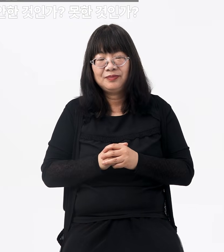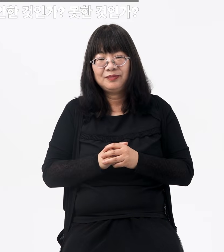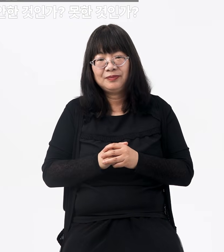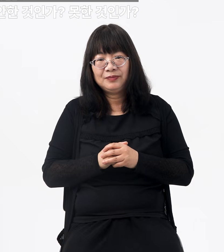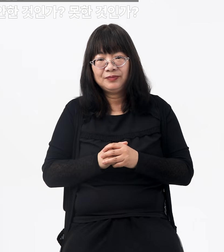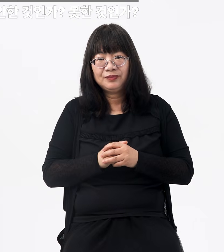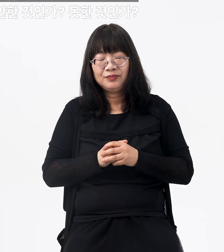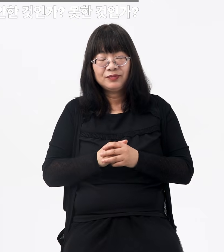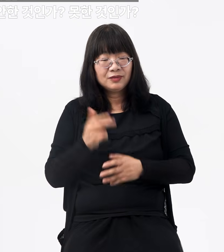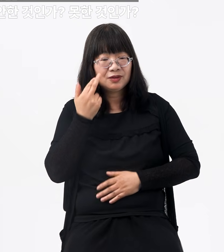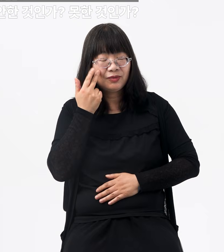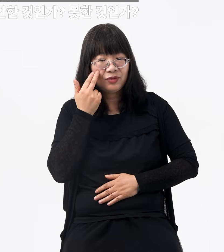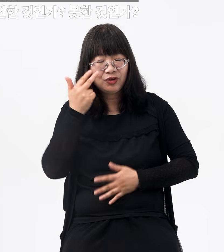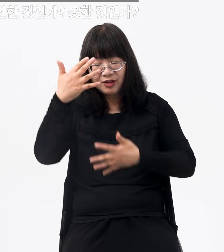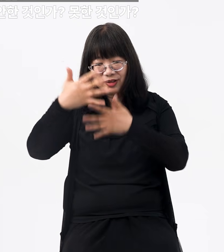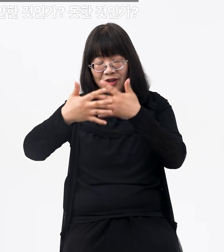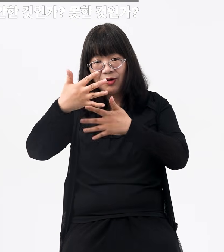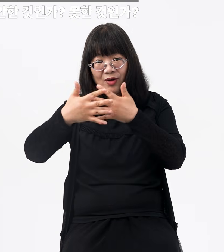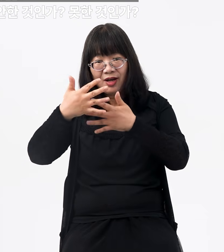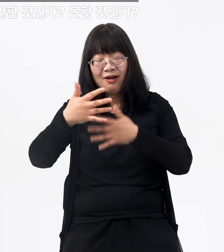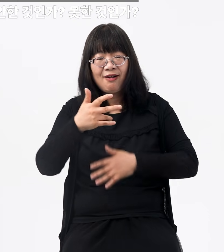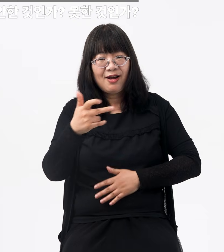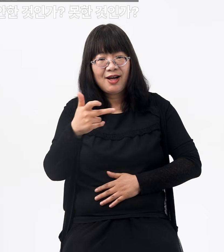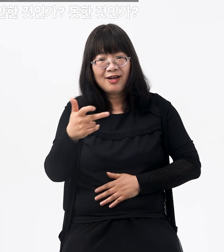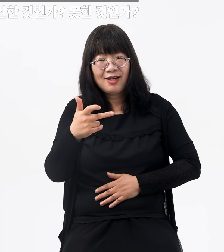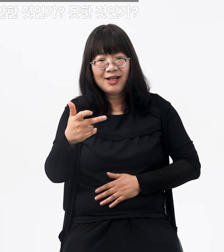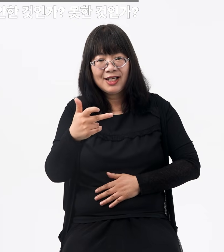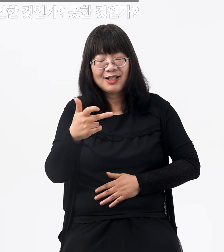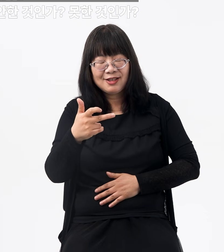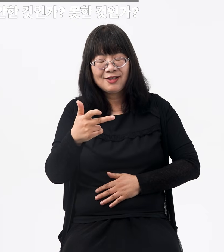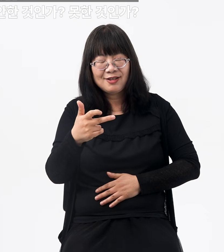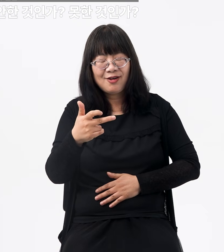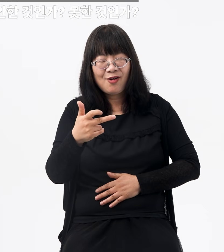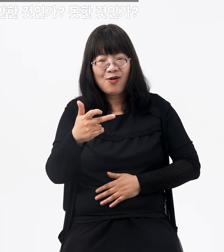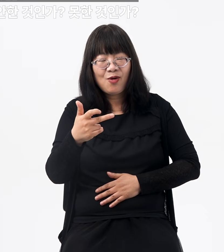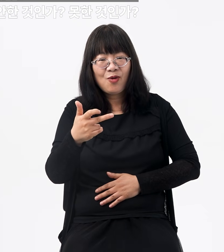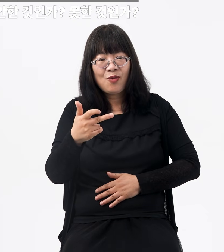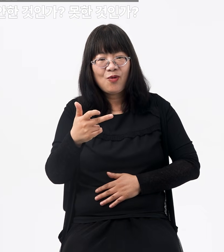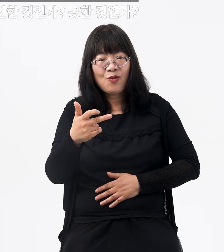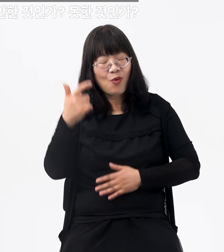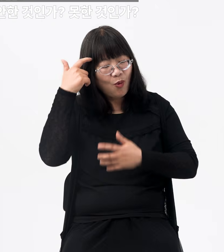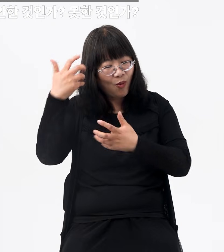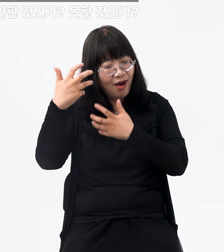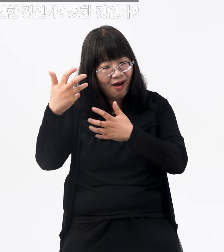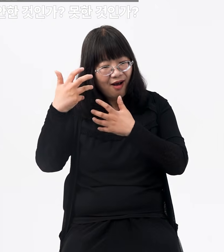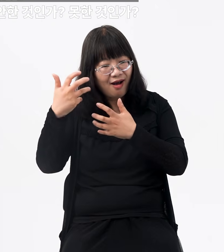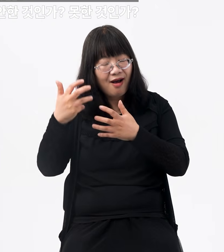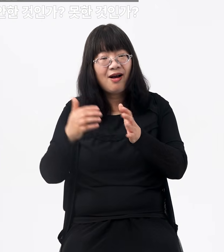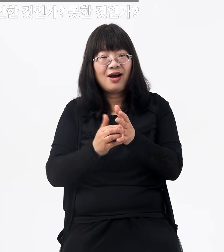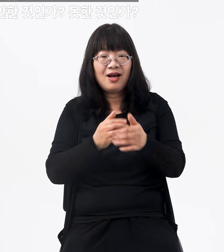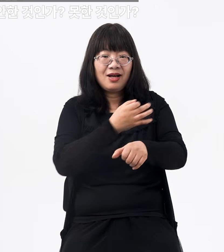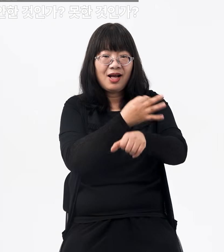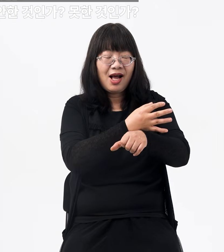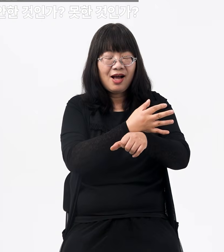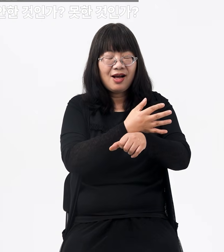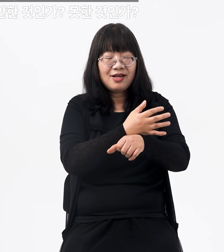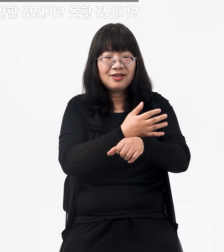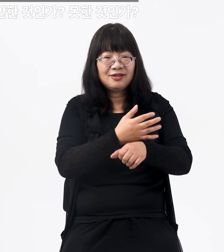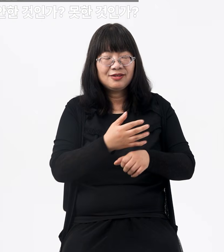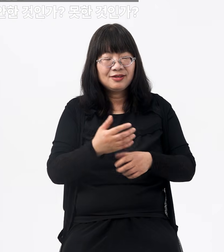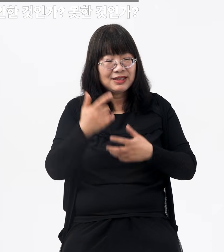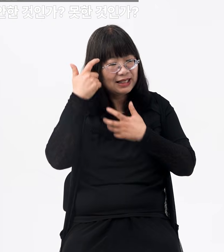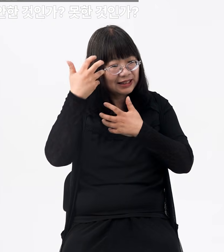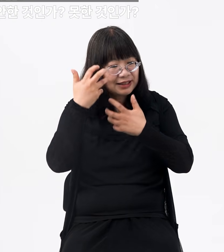이것이 미국 영화계에 큰 센세이션을 일으켰습니다. 단순히 흥행을 얘기하는 게